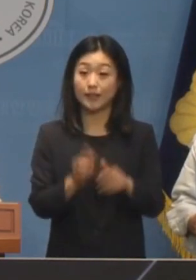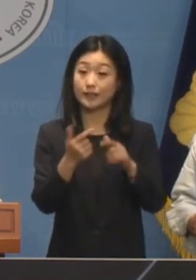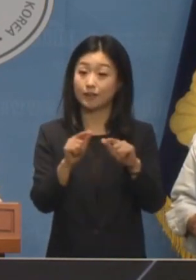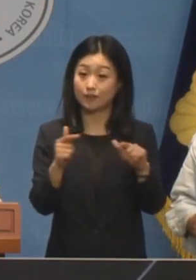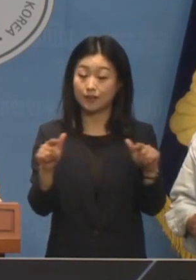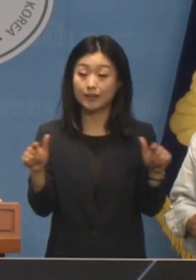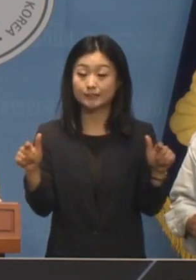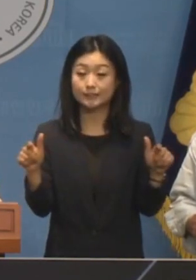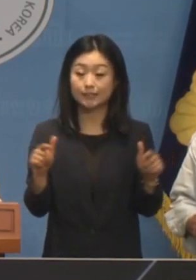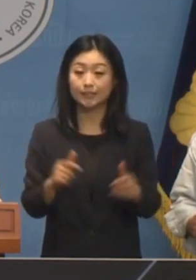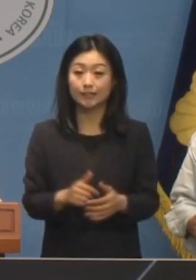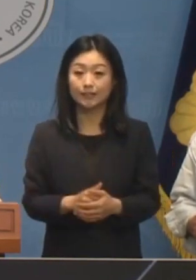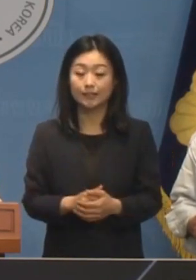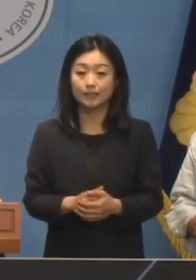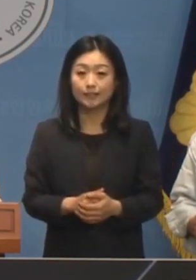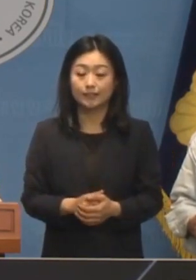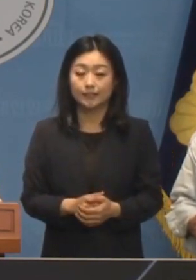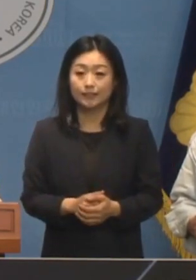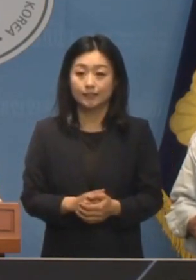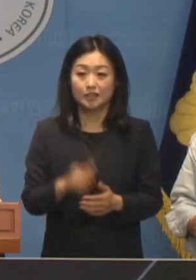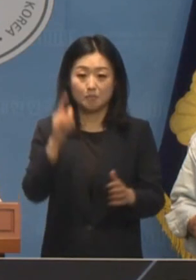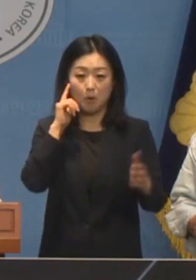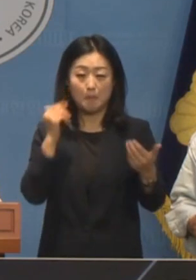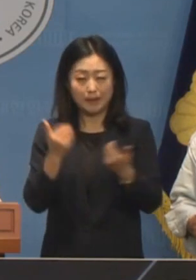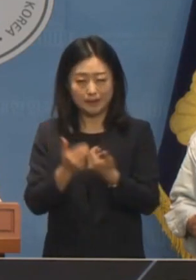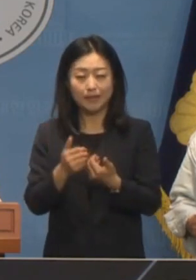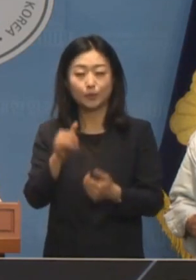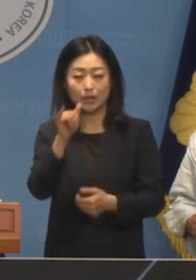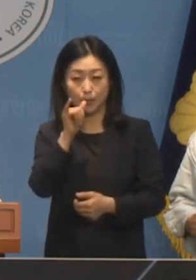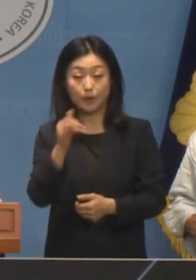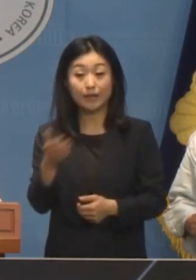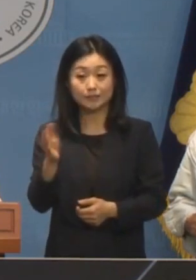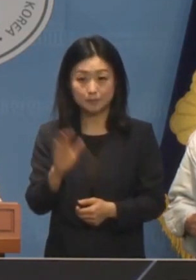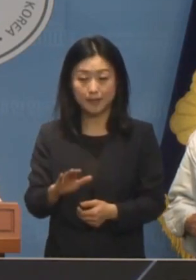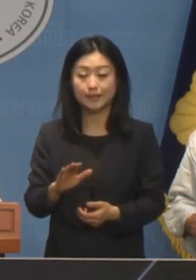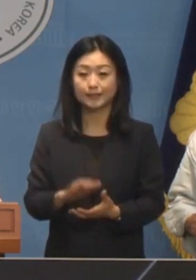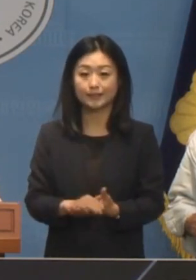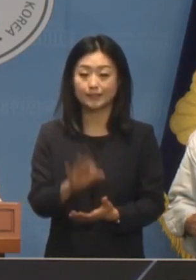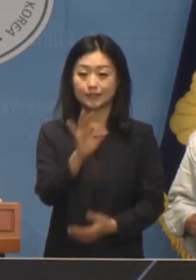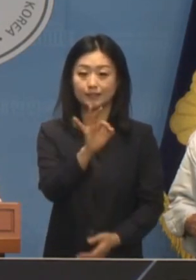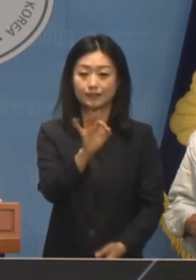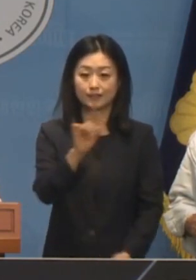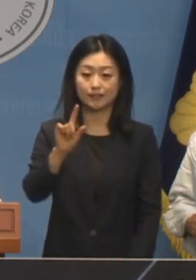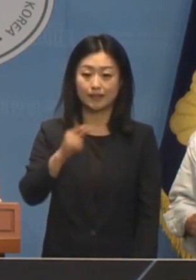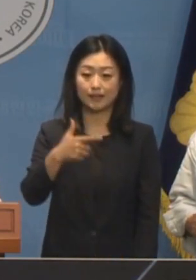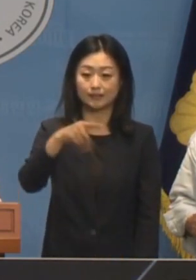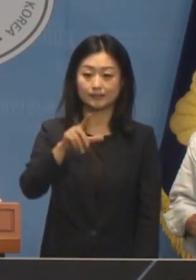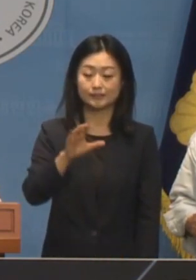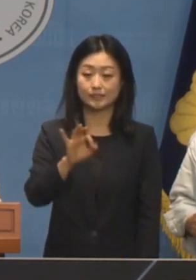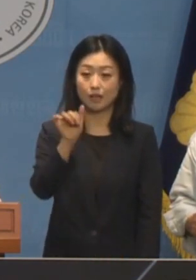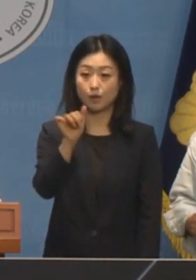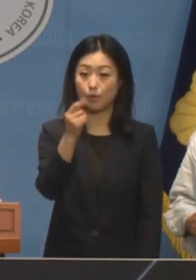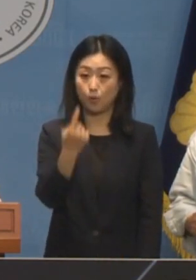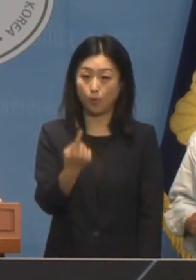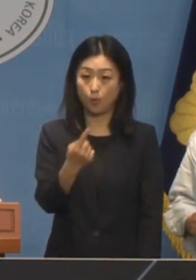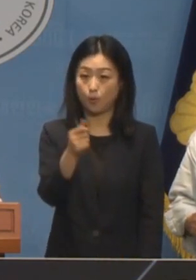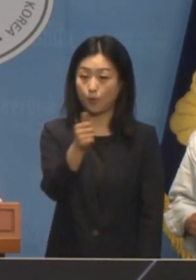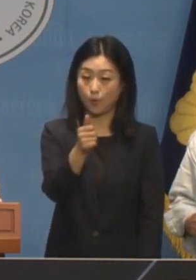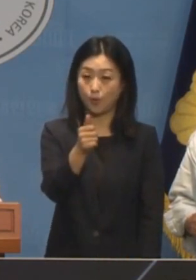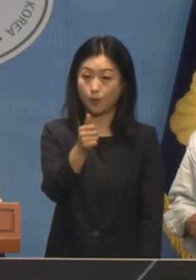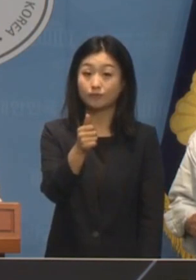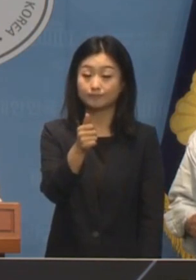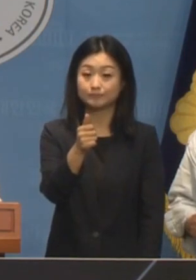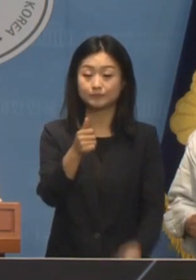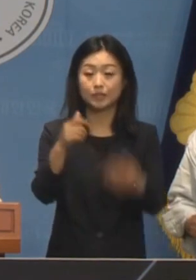가지 그 반대 의견들도 있고 하지만 안창호 그 후보가